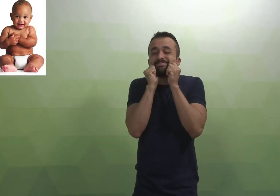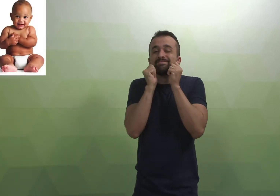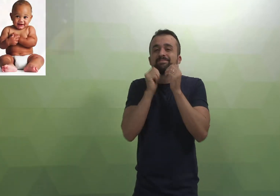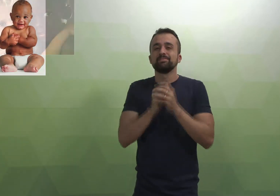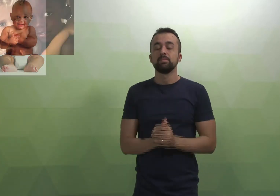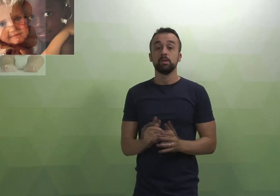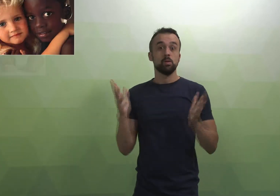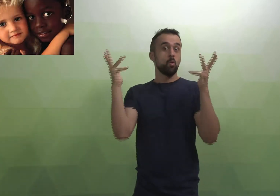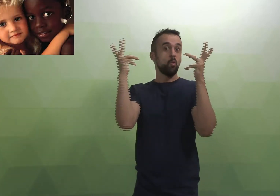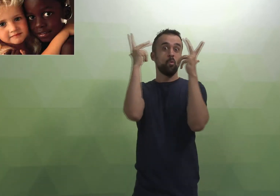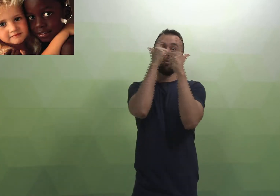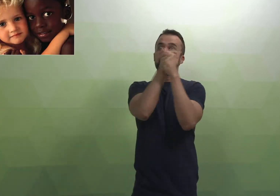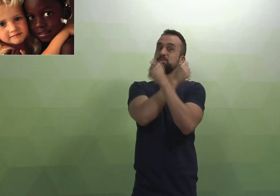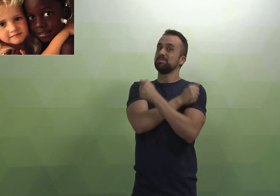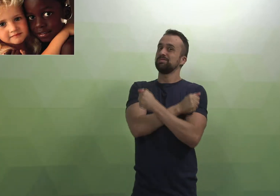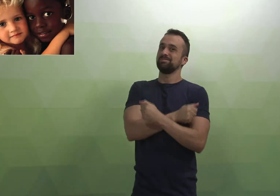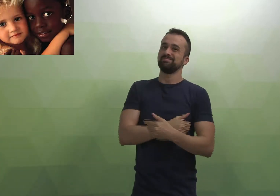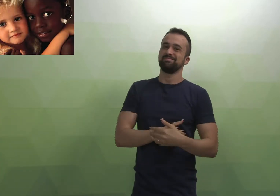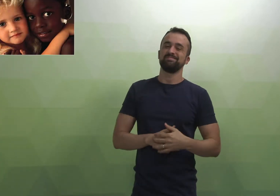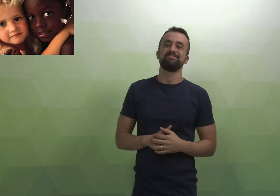bonitinho, lindo.